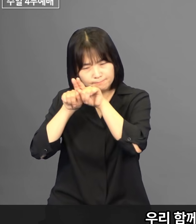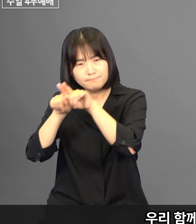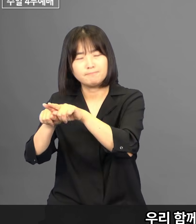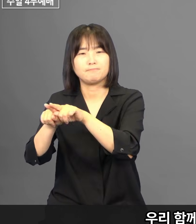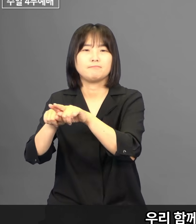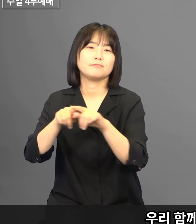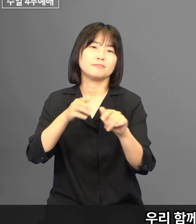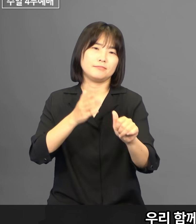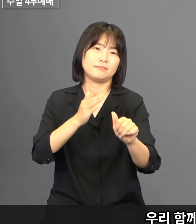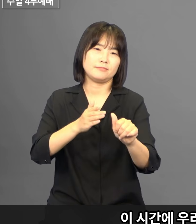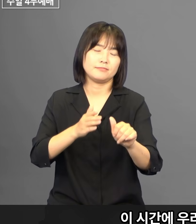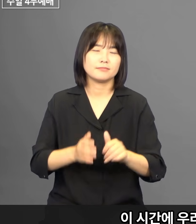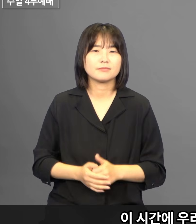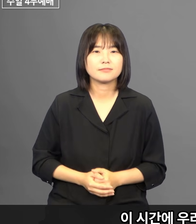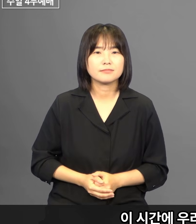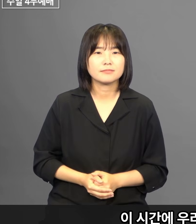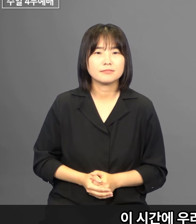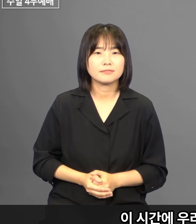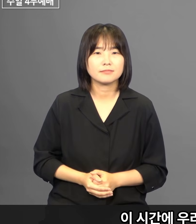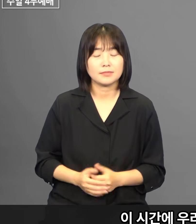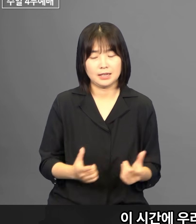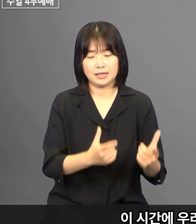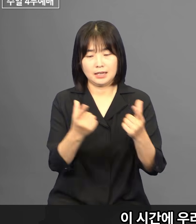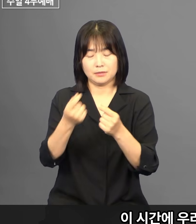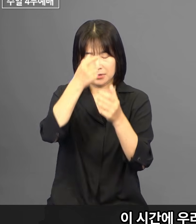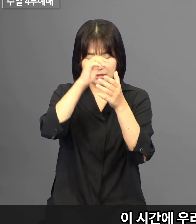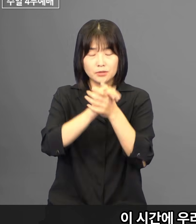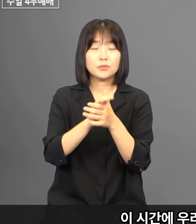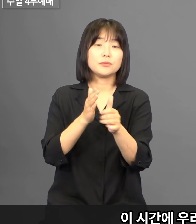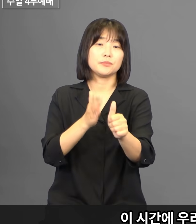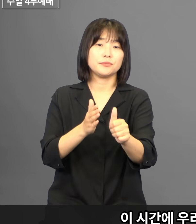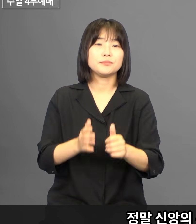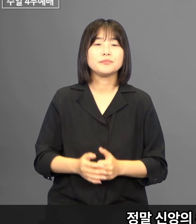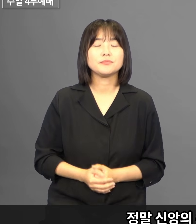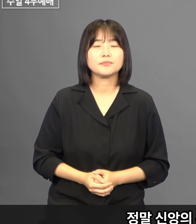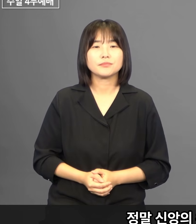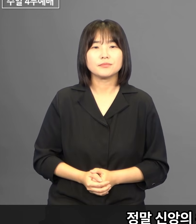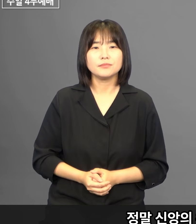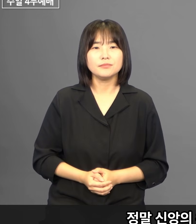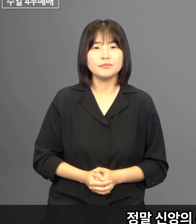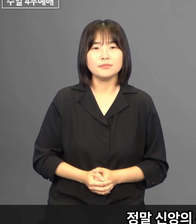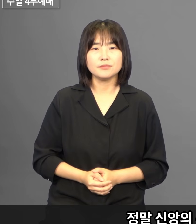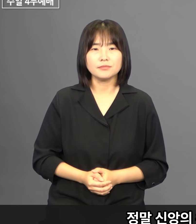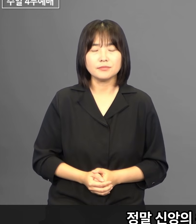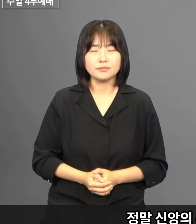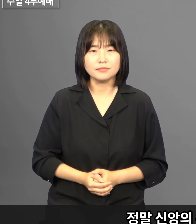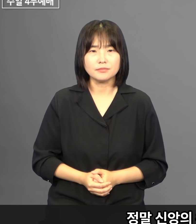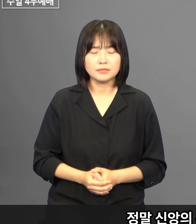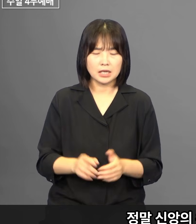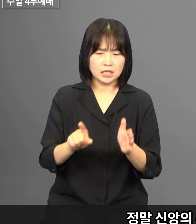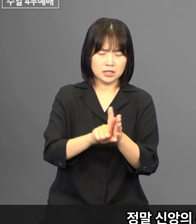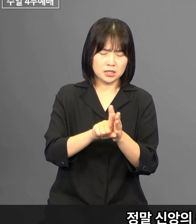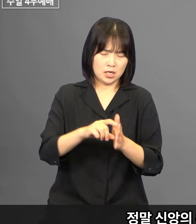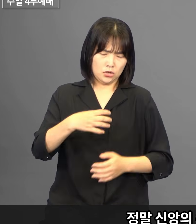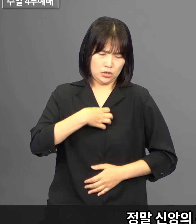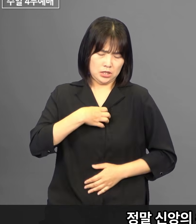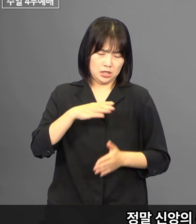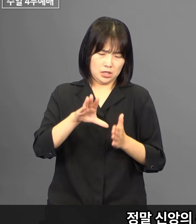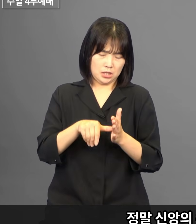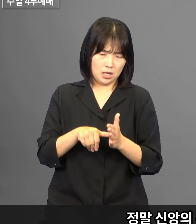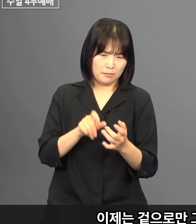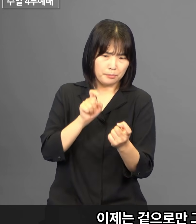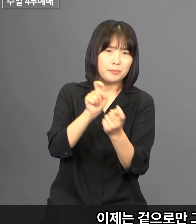일을. 이 시간에 우리 같이 기도하겠습니다. 정말 신앙의 위기의 때를